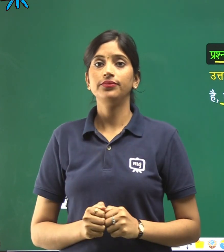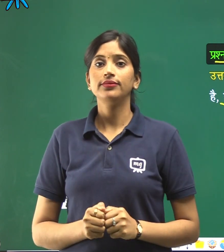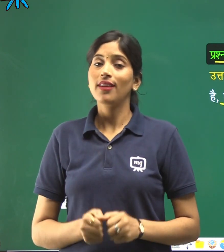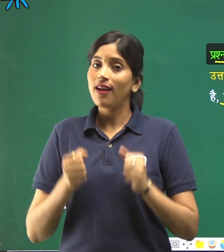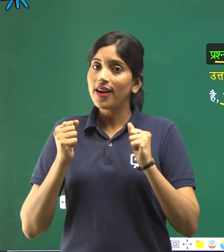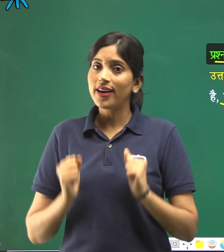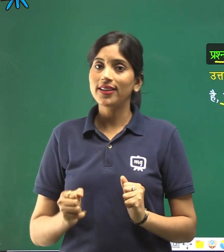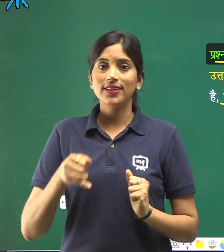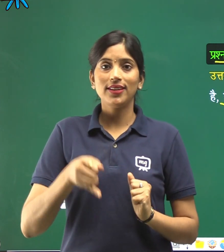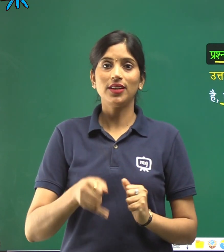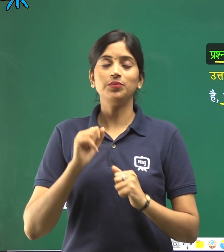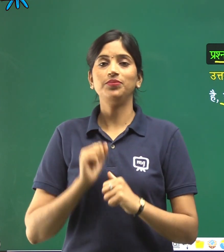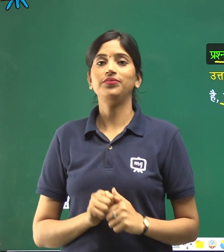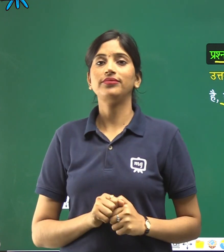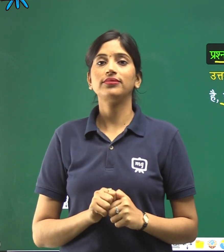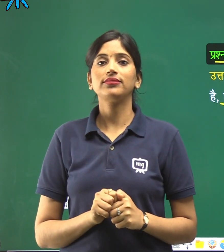रहते हैं।